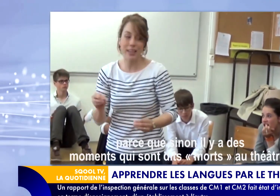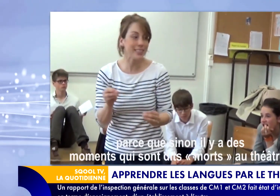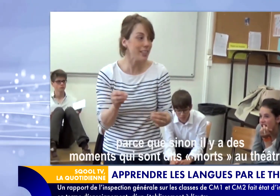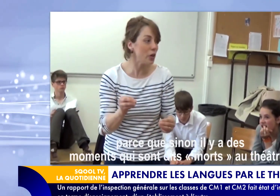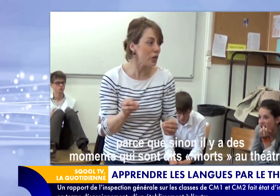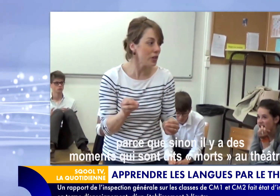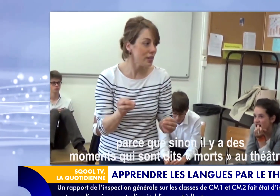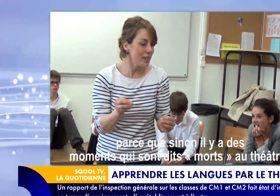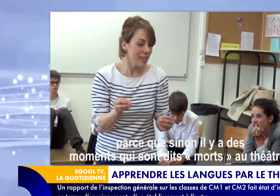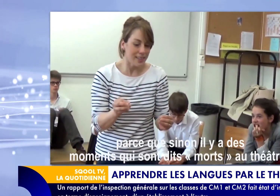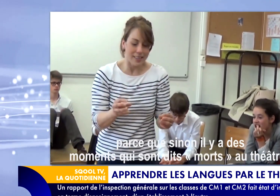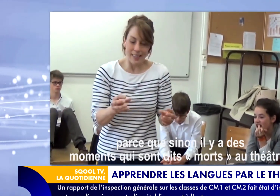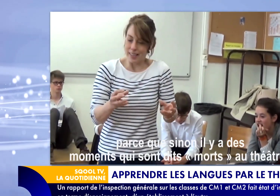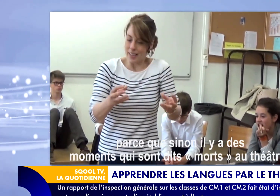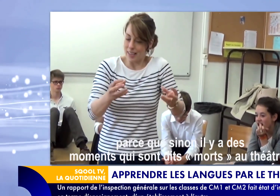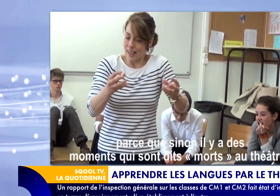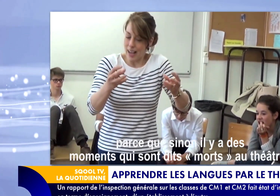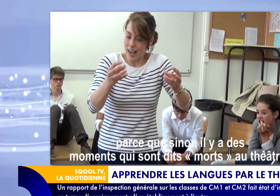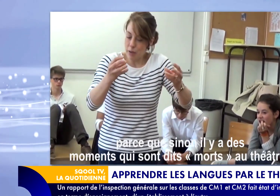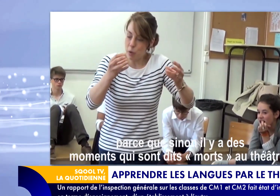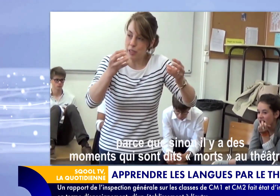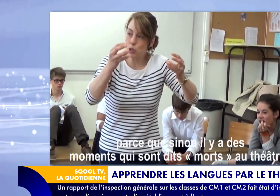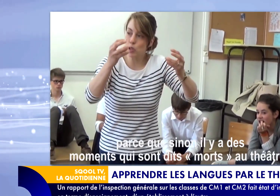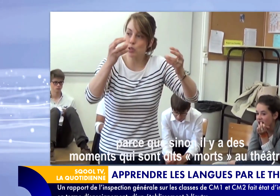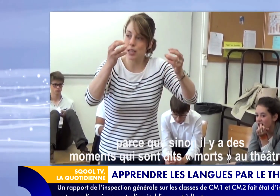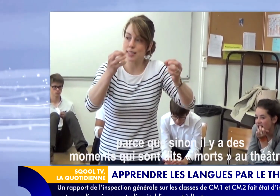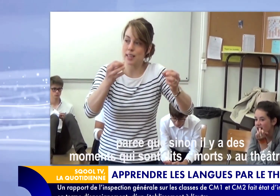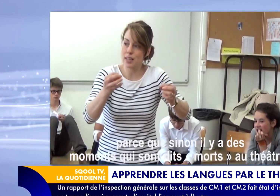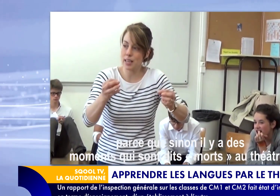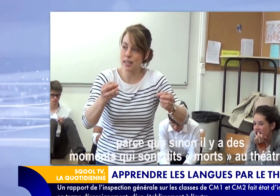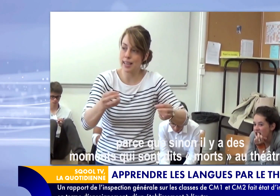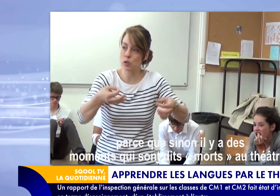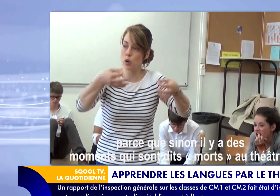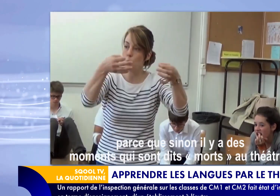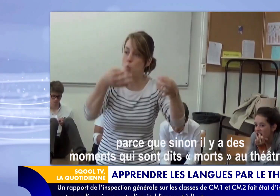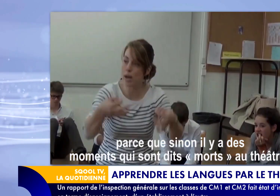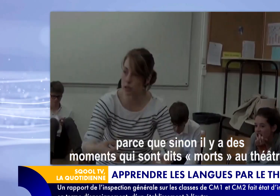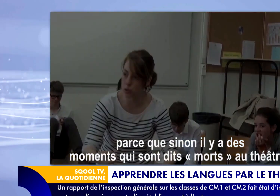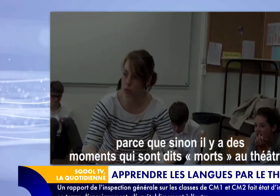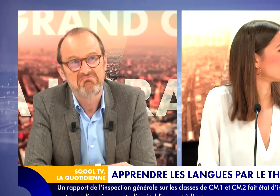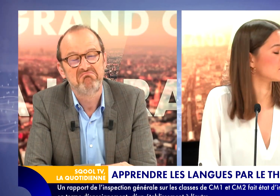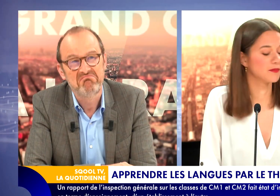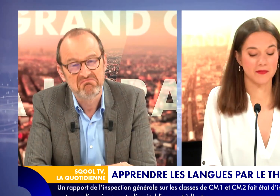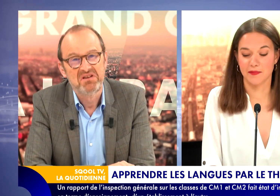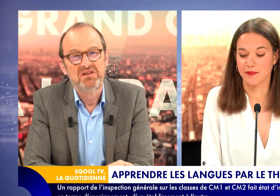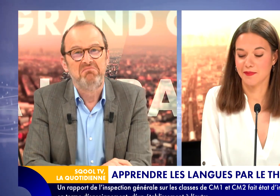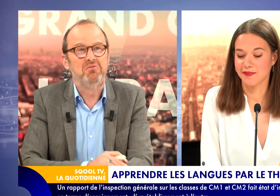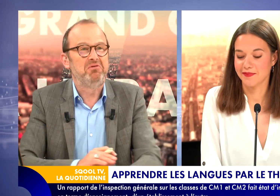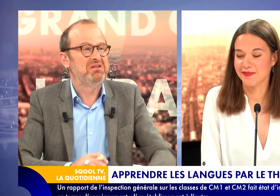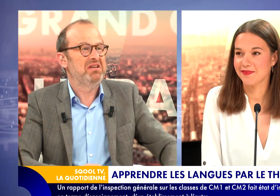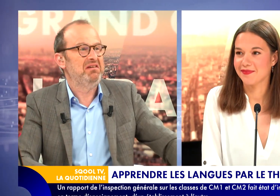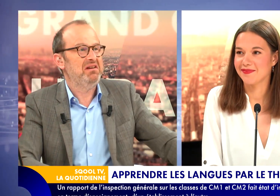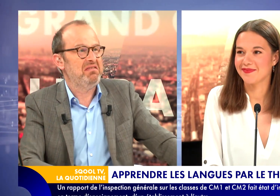porque si no, hay momentos que se dicen en el teatro muerto. Muchas